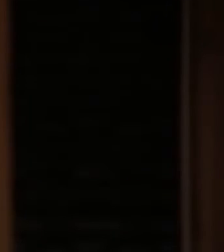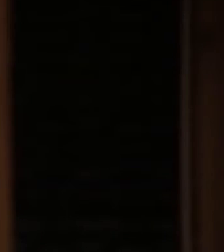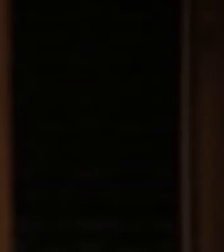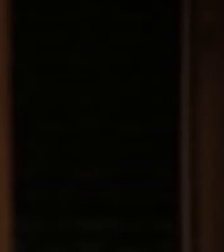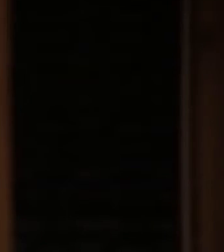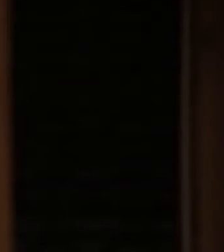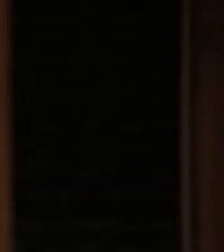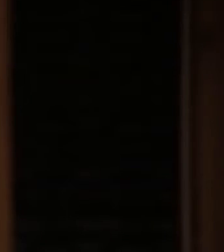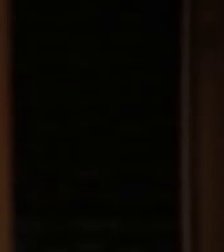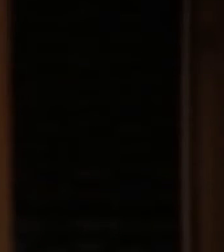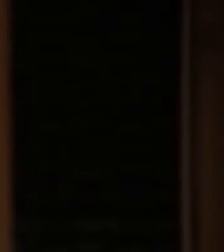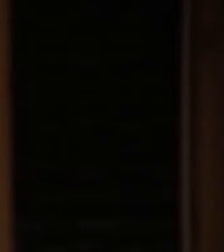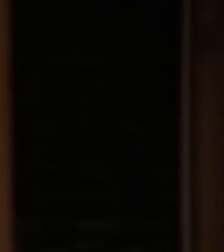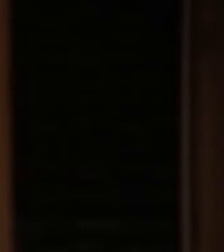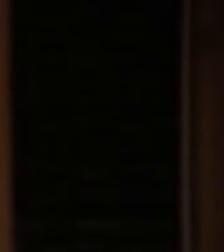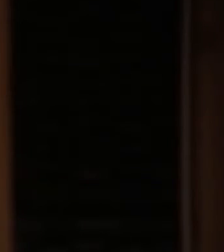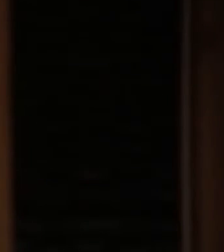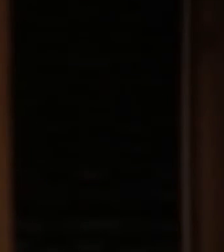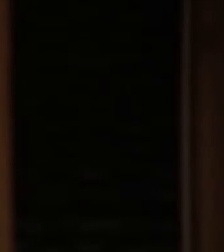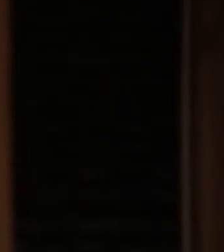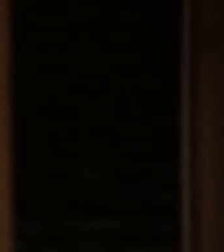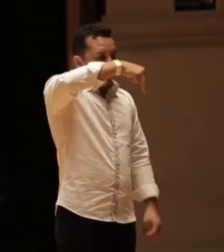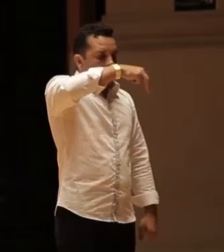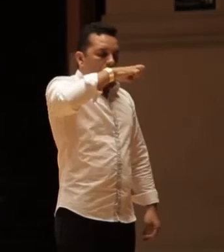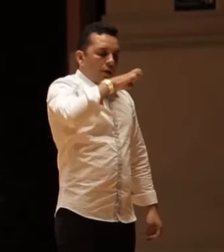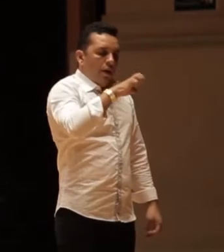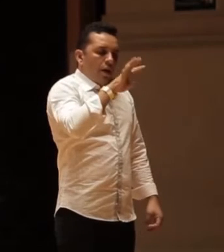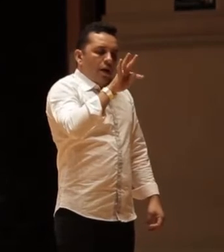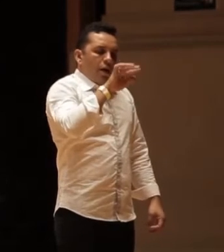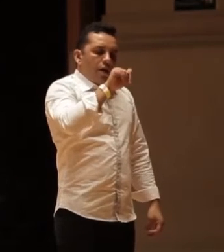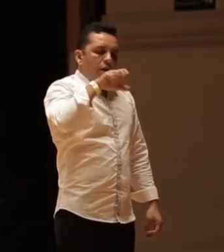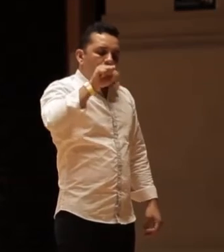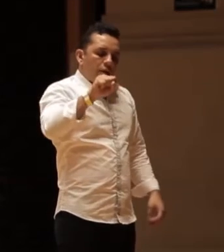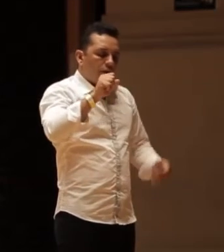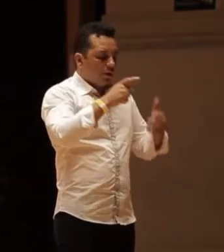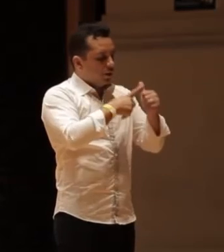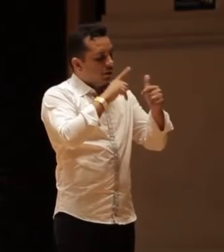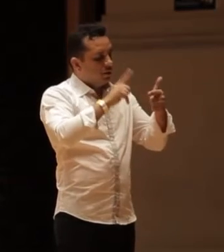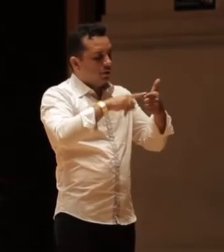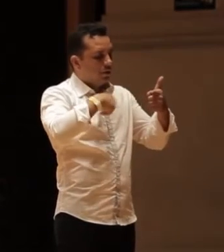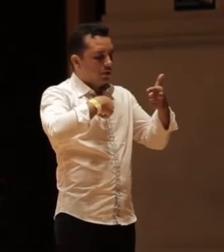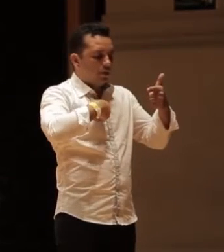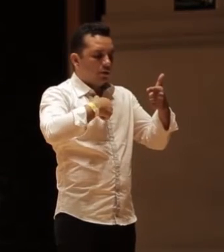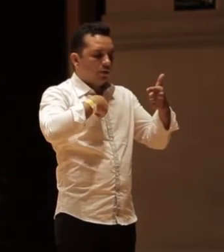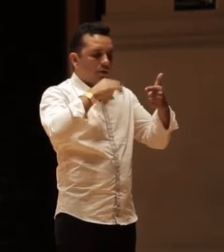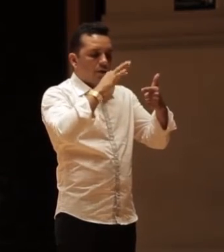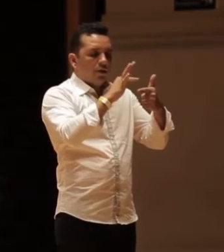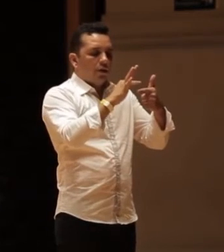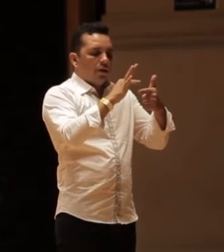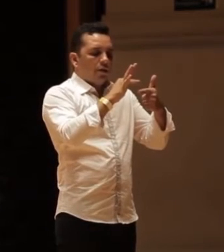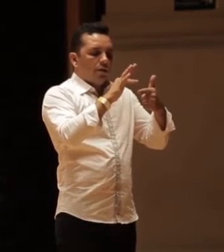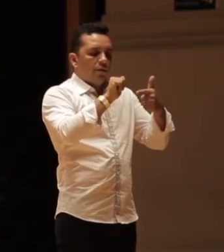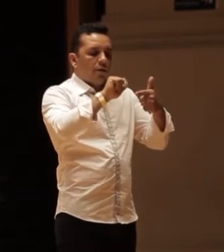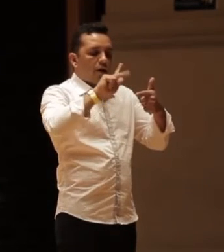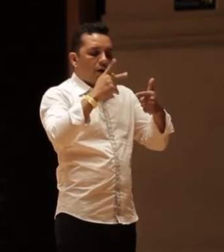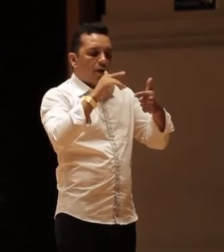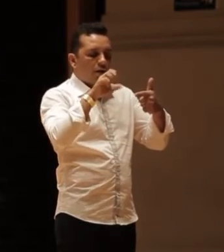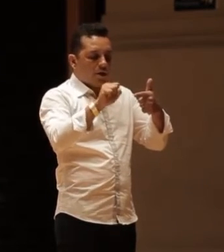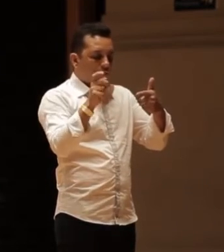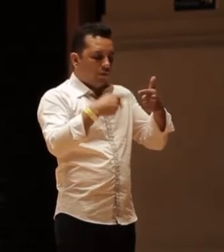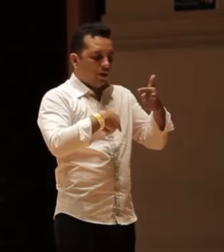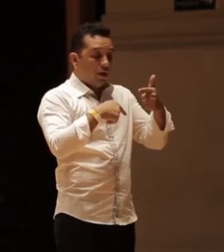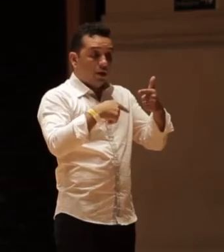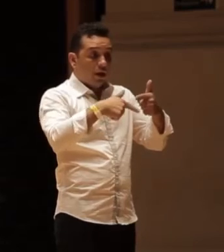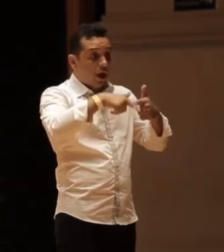verifica a consistência das metas verifique eventuais falhas para serem corrigidas antes mesmo da execução do